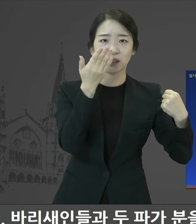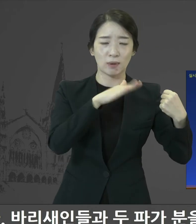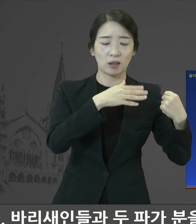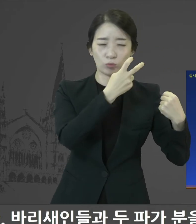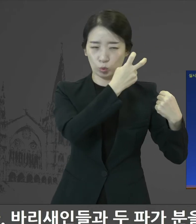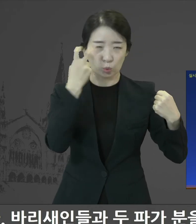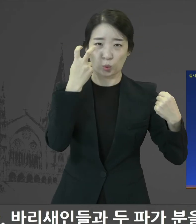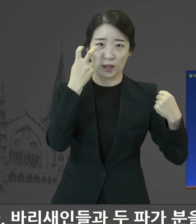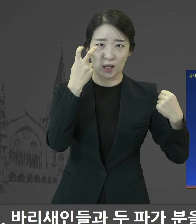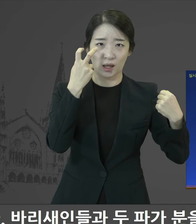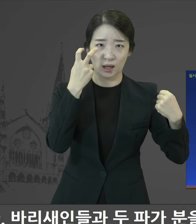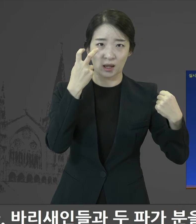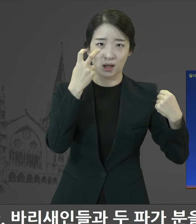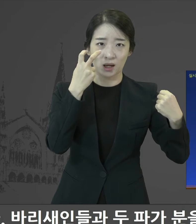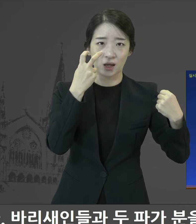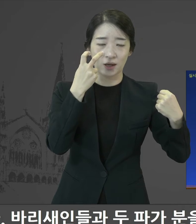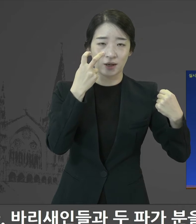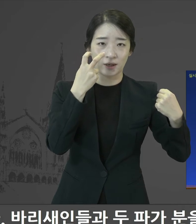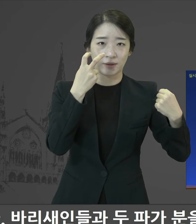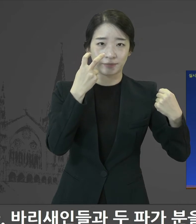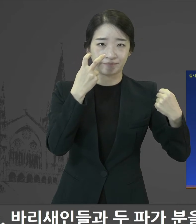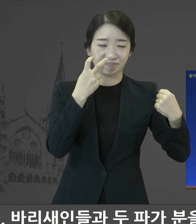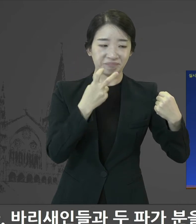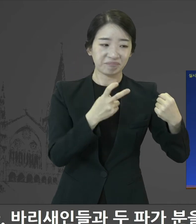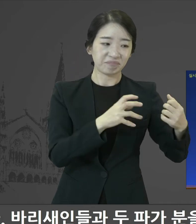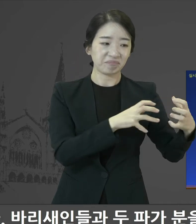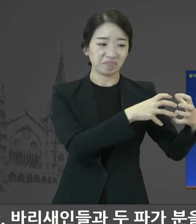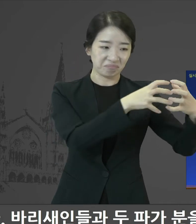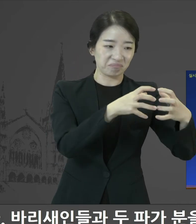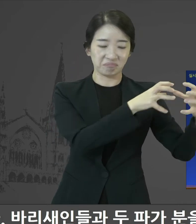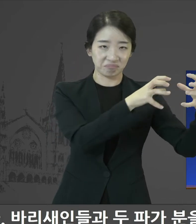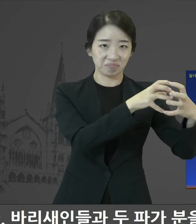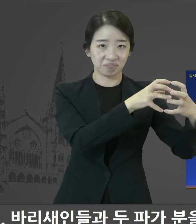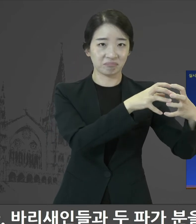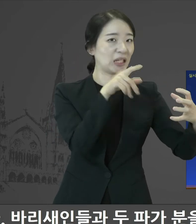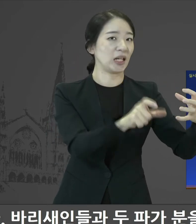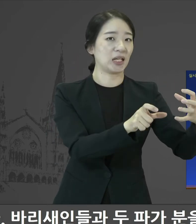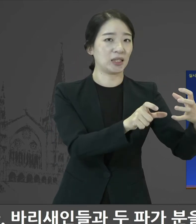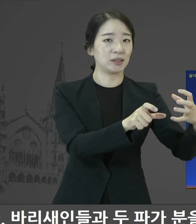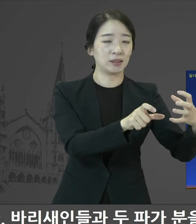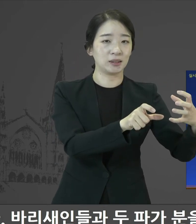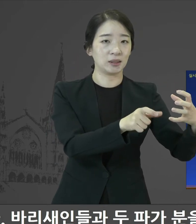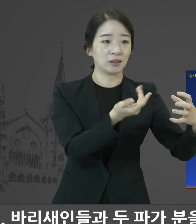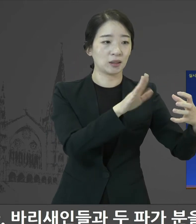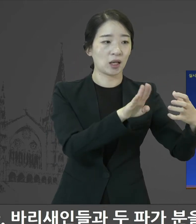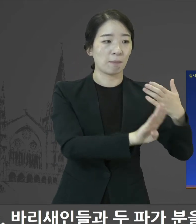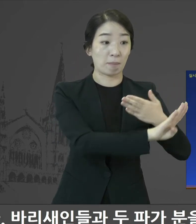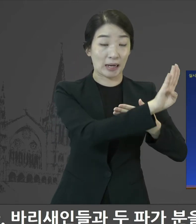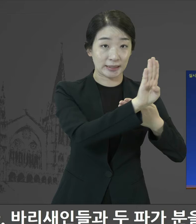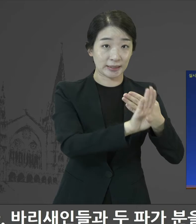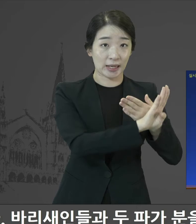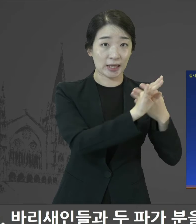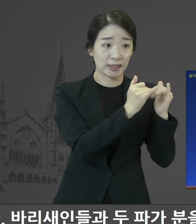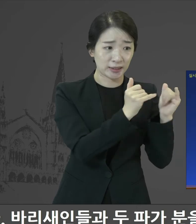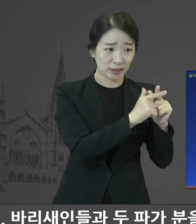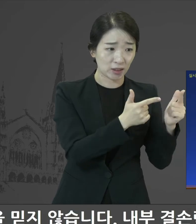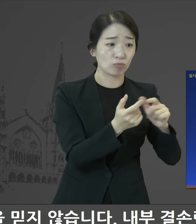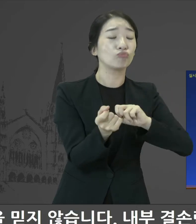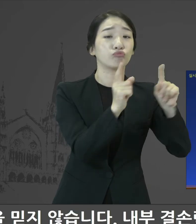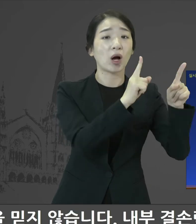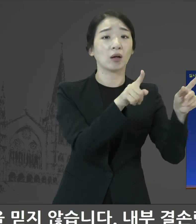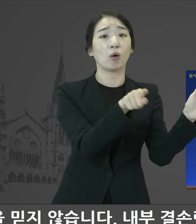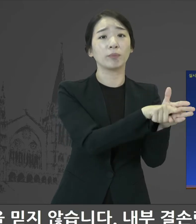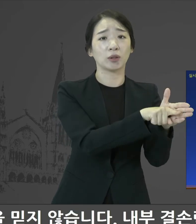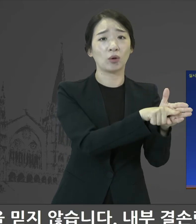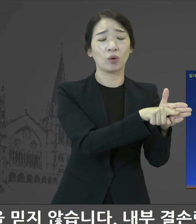똑똑한 사람들입니다. 아주 내부 결속력이 끈끈해요. 이 바리새인들은 부활을 믿습니다. 그래서 부활을 믿는